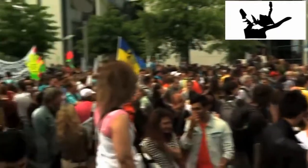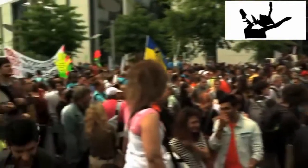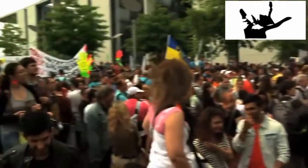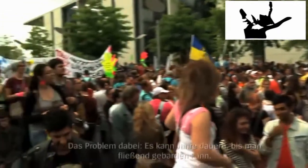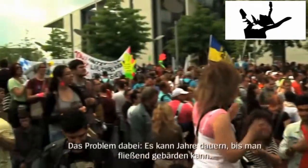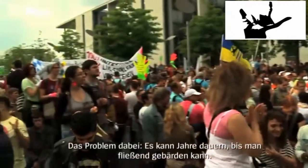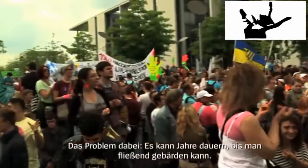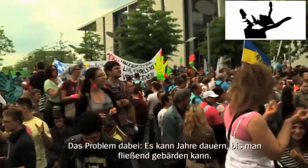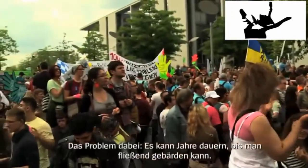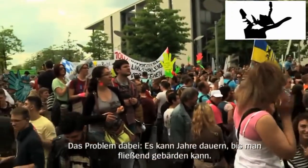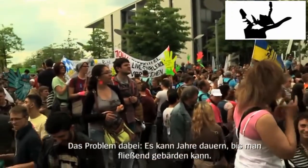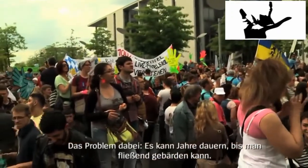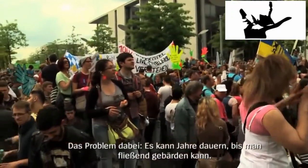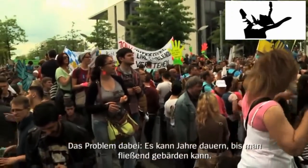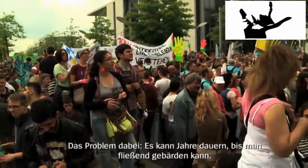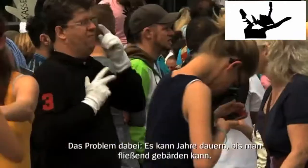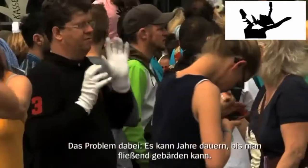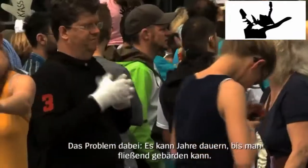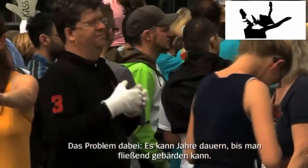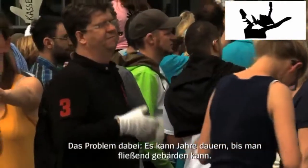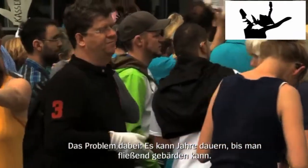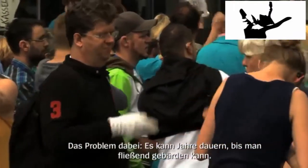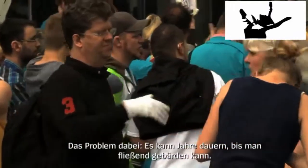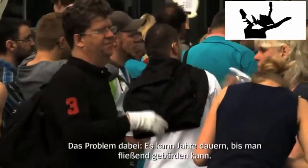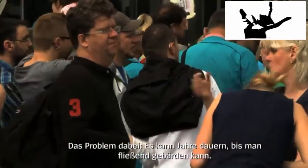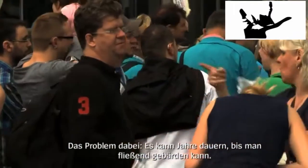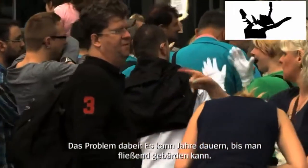Das Problem dabei, es kann Jahre dauern, bis man fließend gebärden kann.